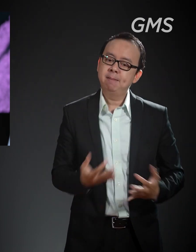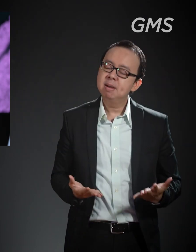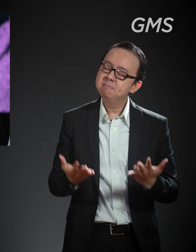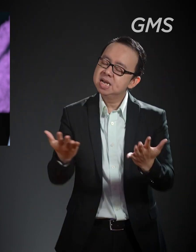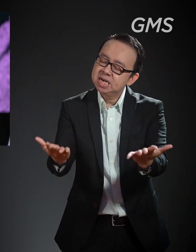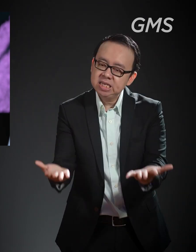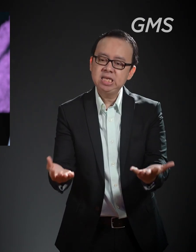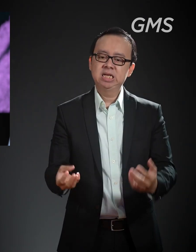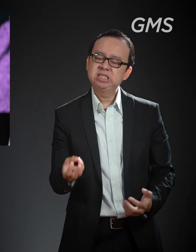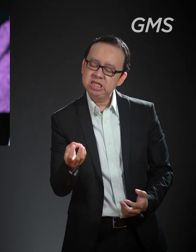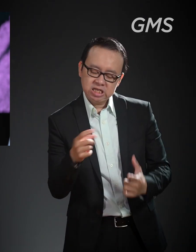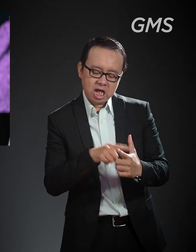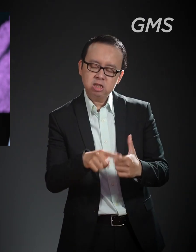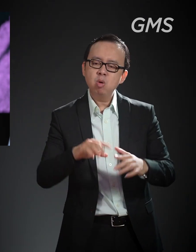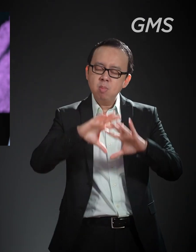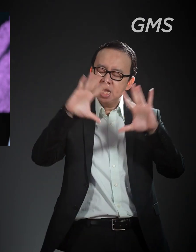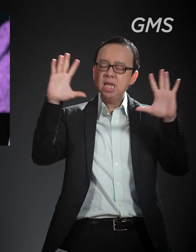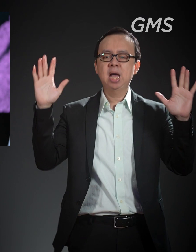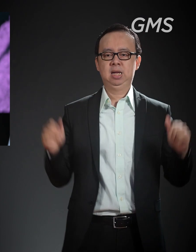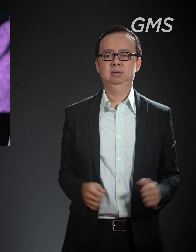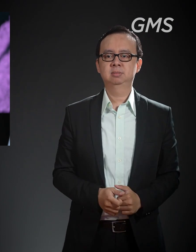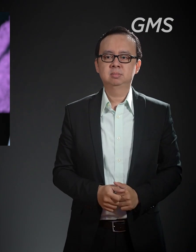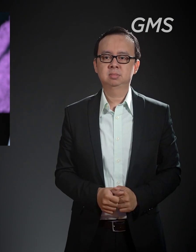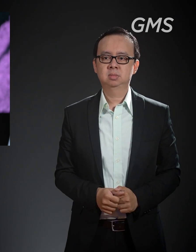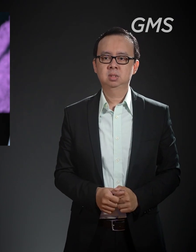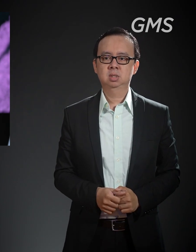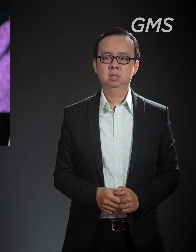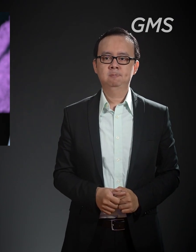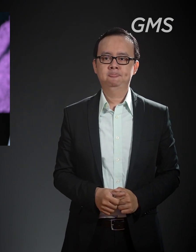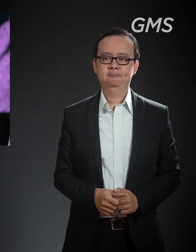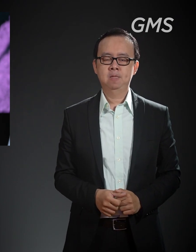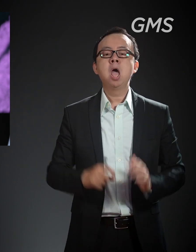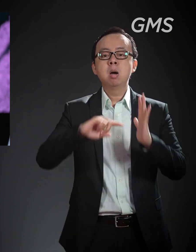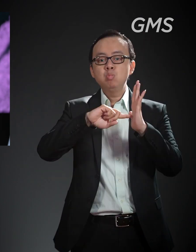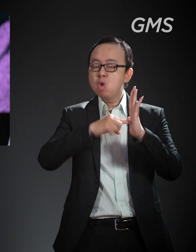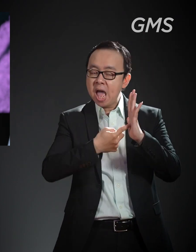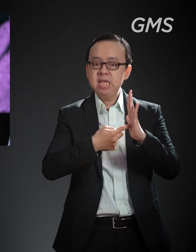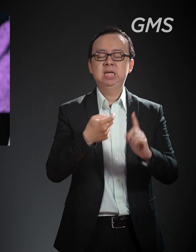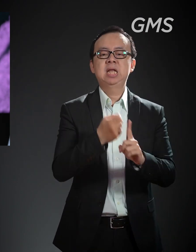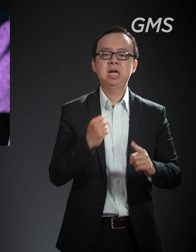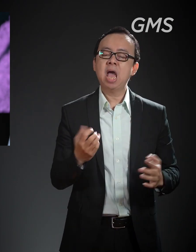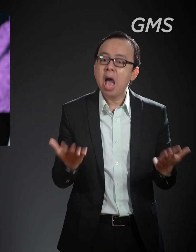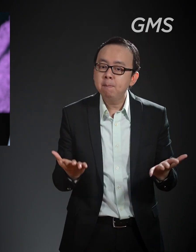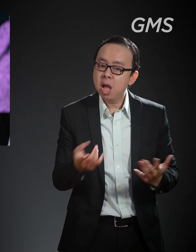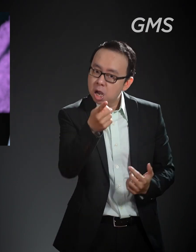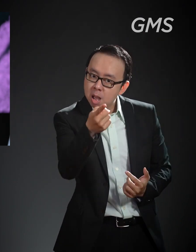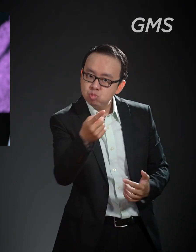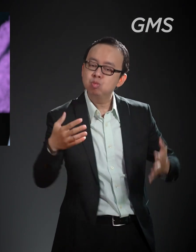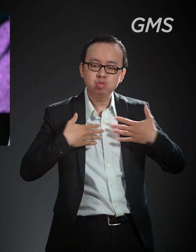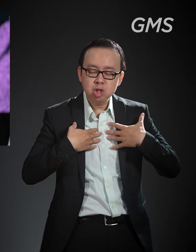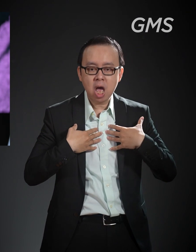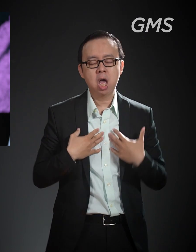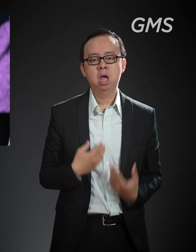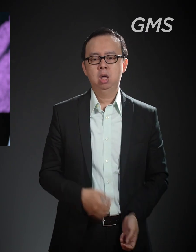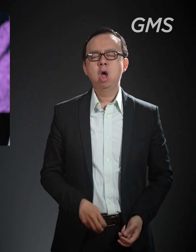Giving always starts with what you have. Selalu mulai dengan apa yang Anda punya. Meskipun kita merasa kita